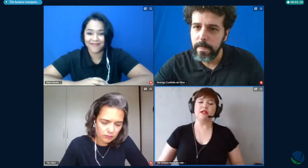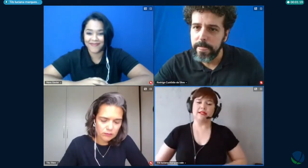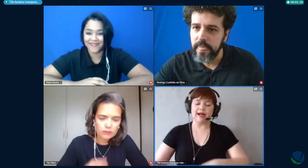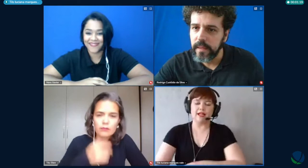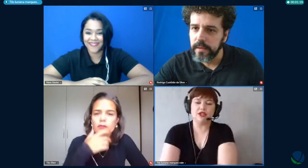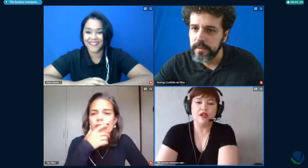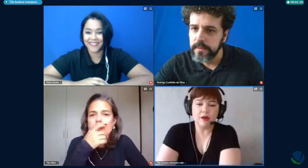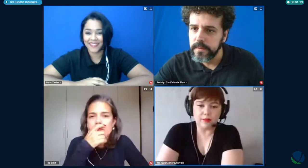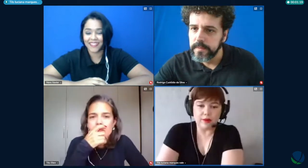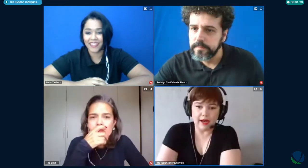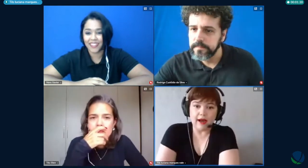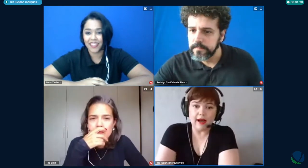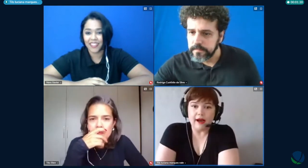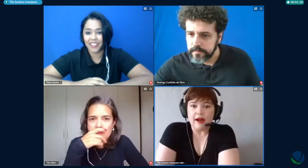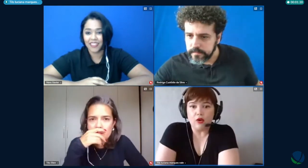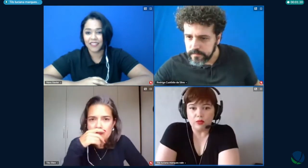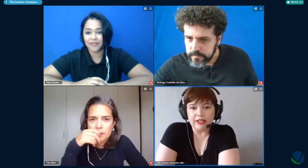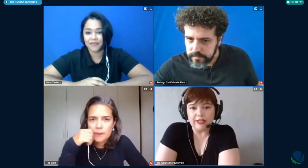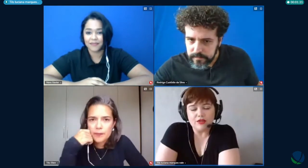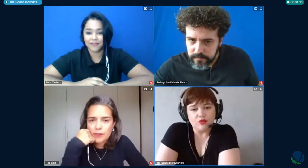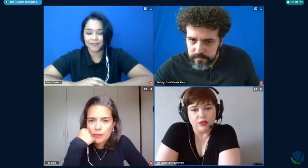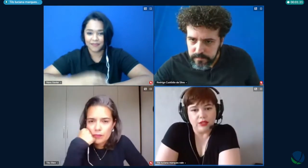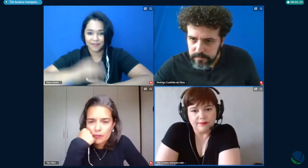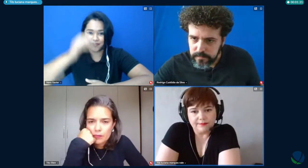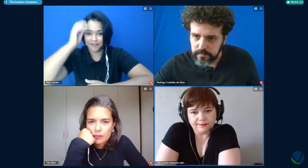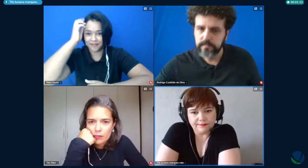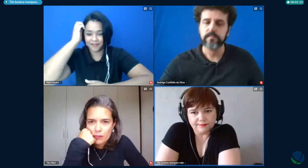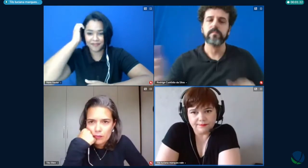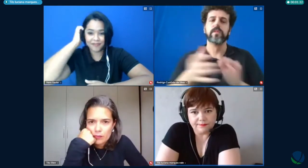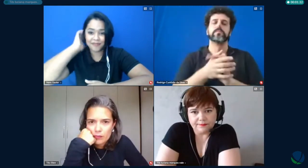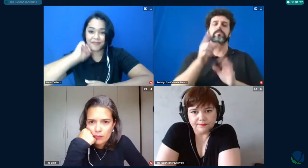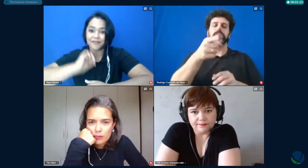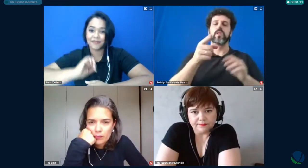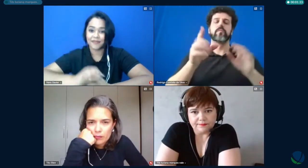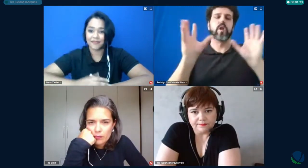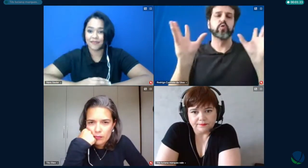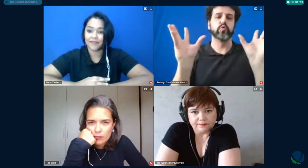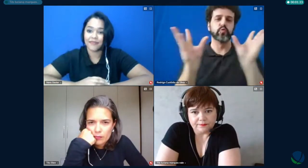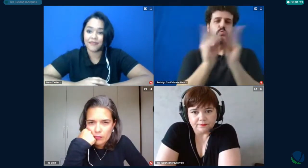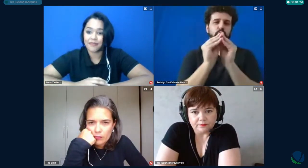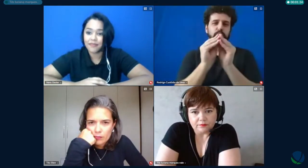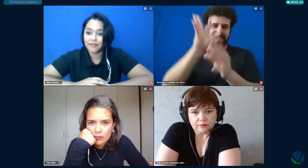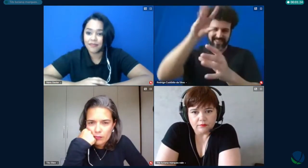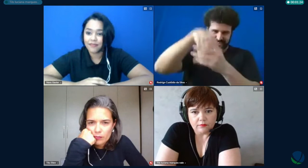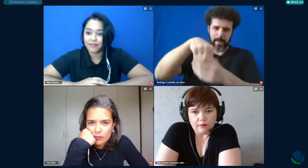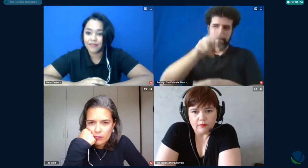dar visibilidade para a comunidade surda.